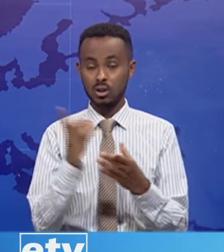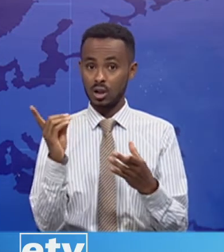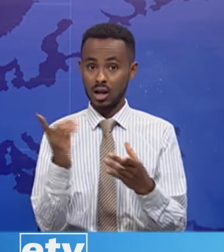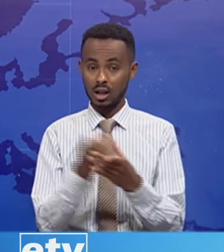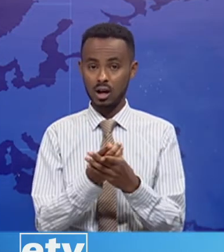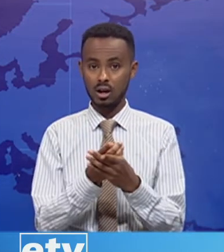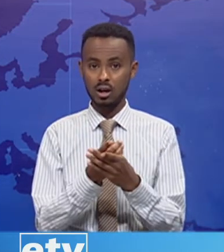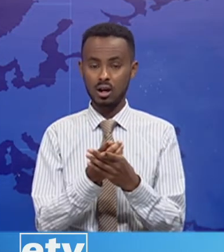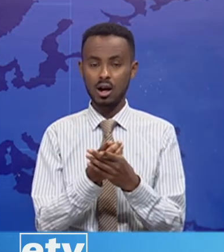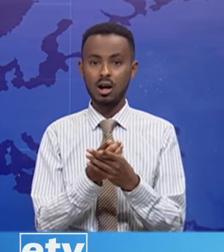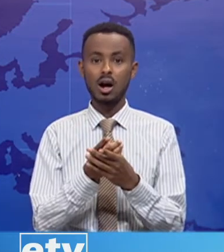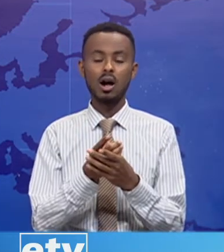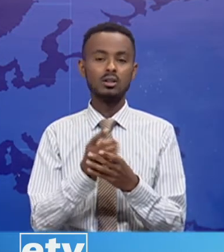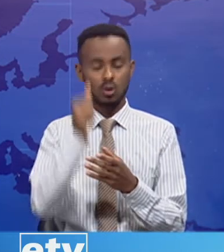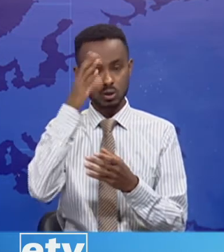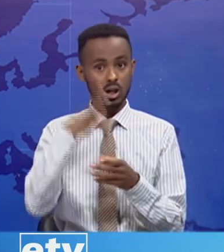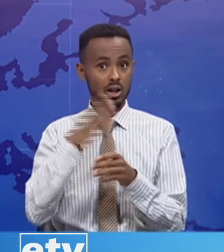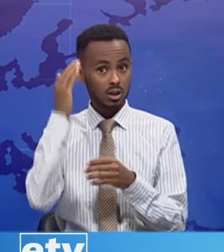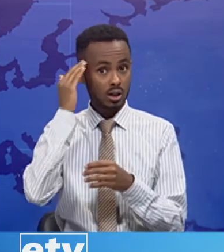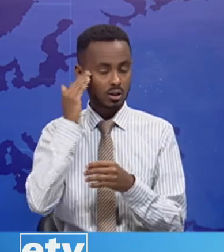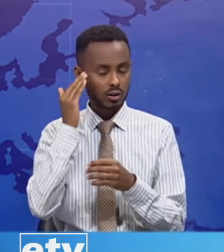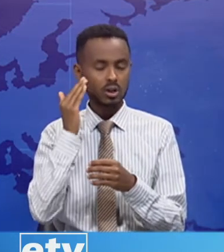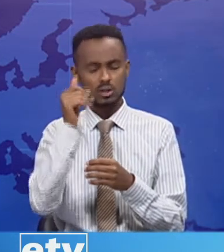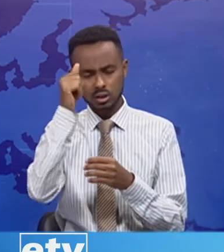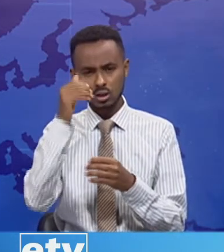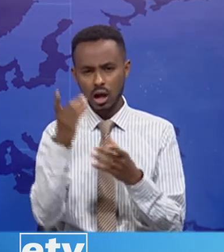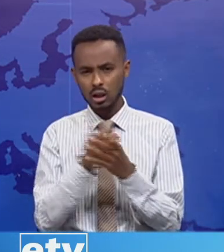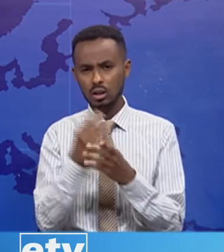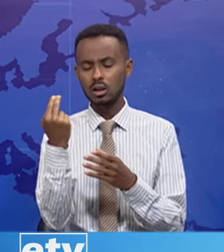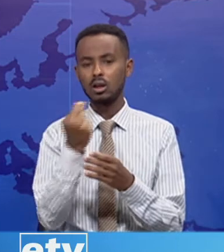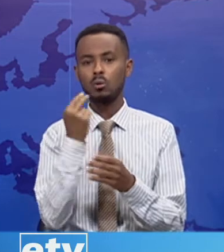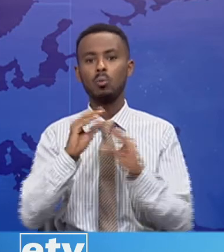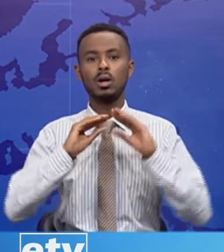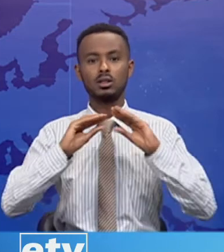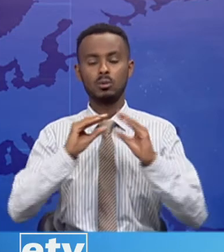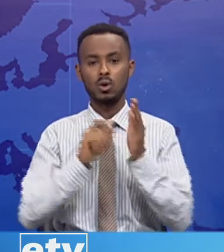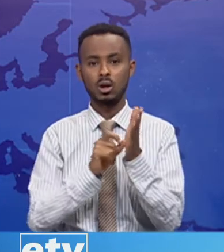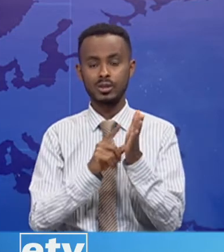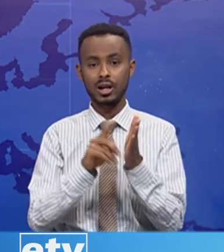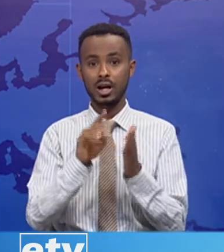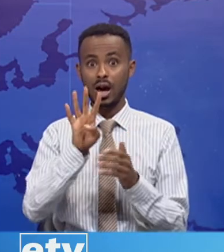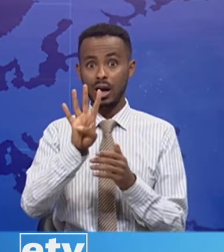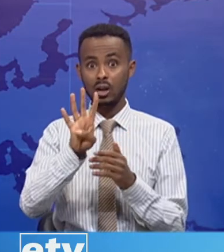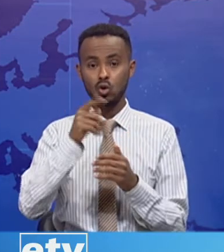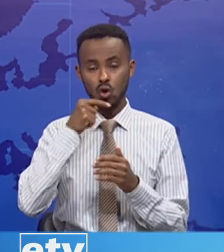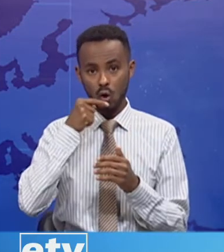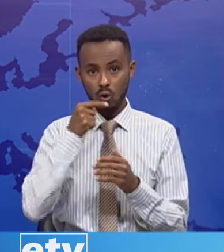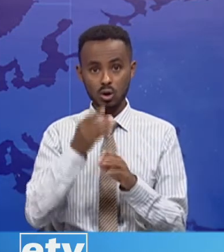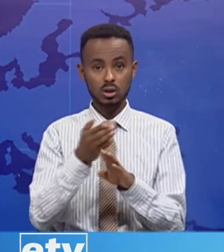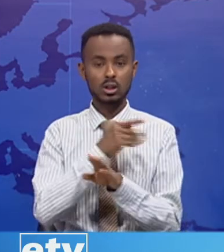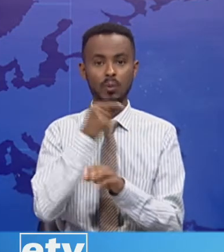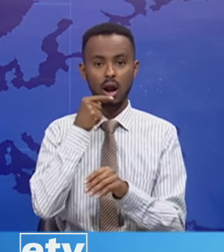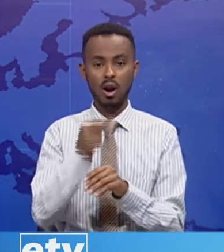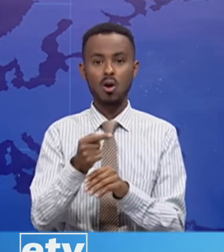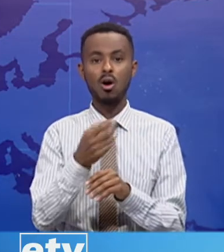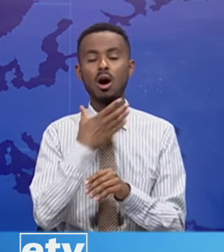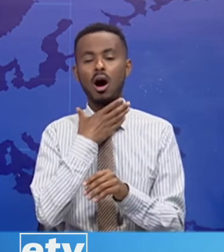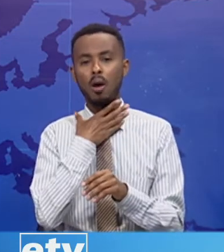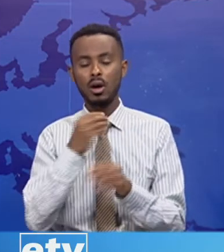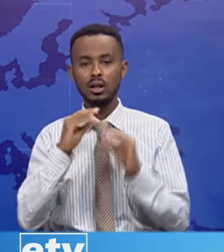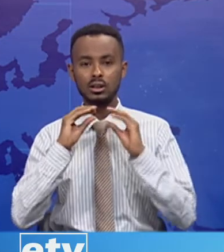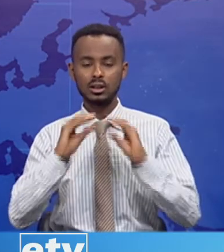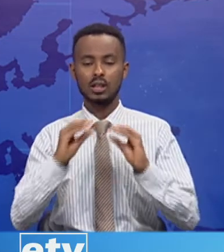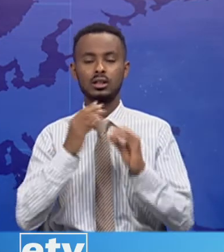ዳታ አርቲፊሻል ኢንተለጀንስ ዳታ ተጠቅሞ ነው የሚያስተምረው። ለምሳሌ አራቱ ቋንቋዎች ቅድም ያለው አማርኛ